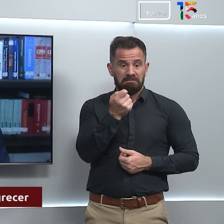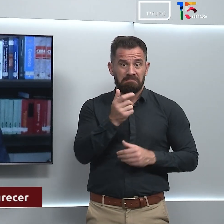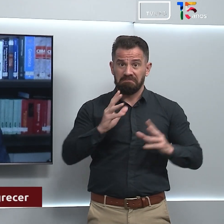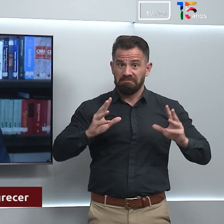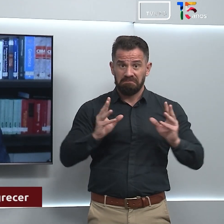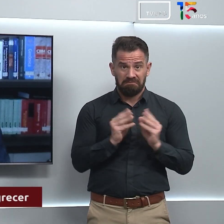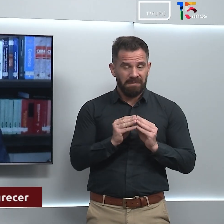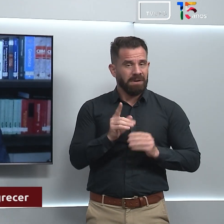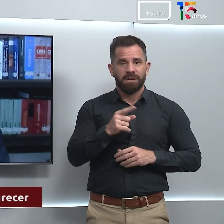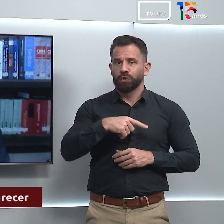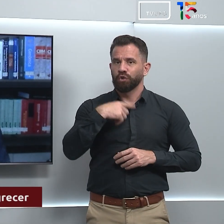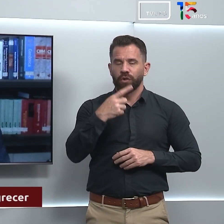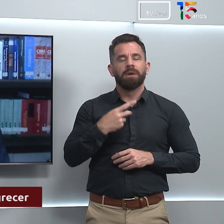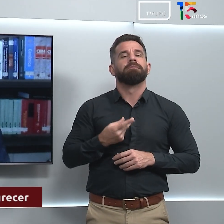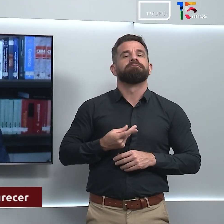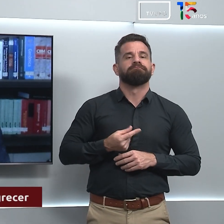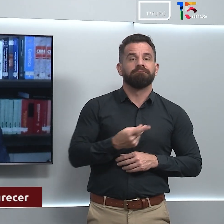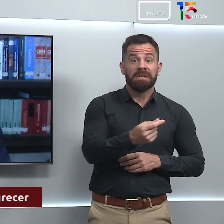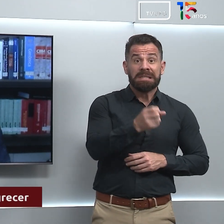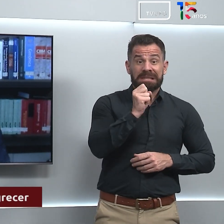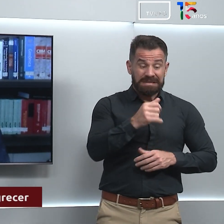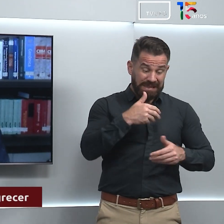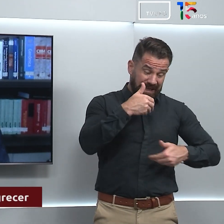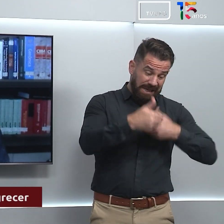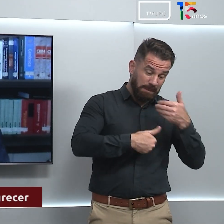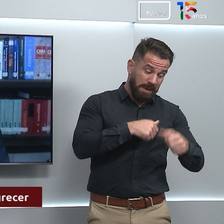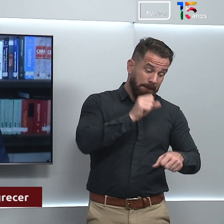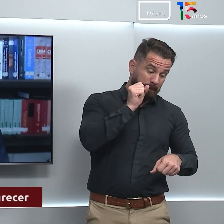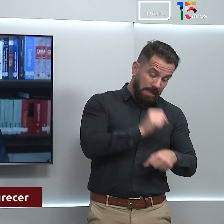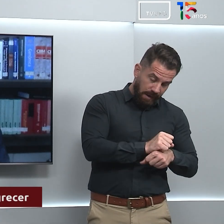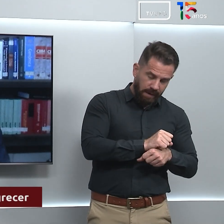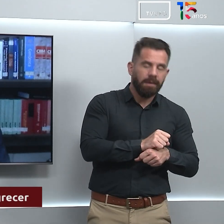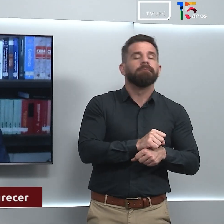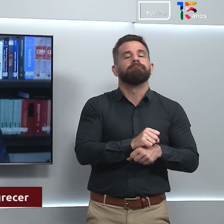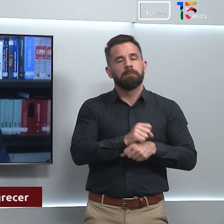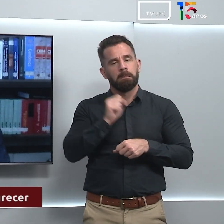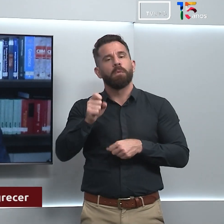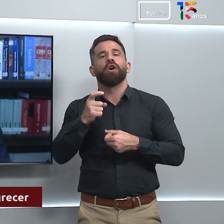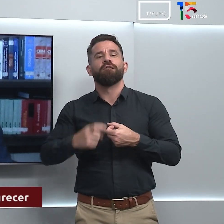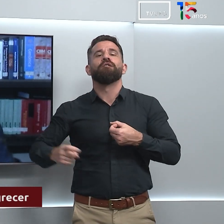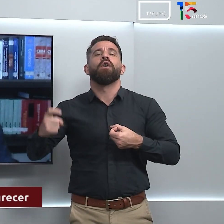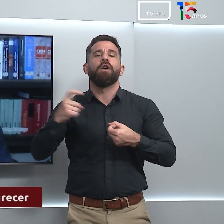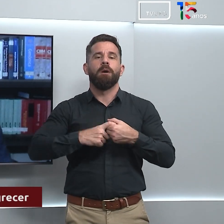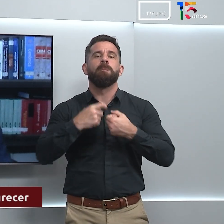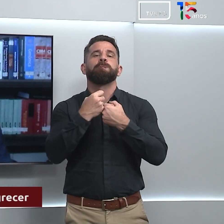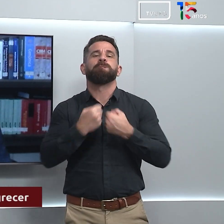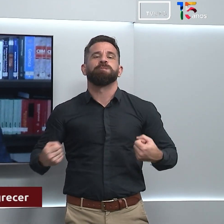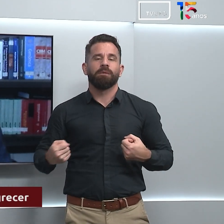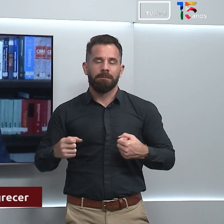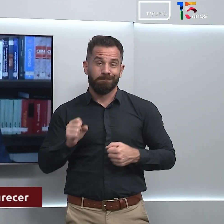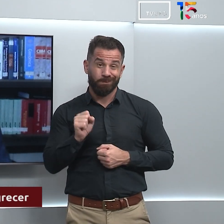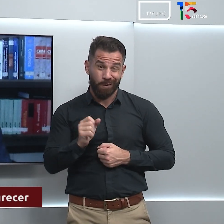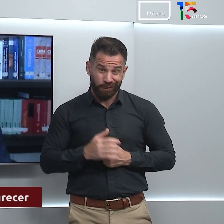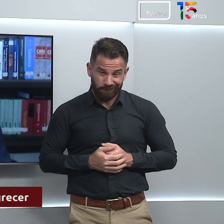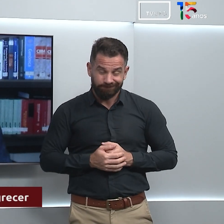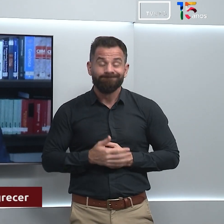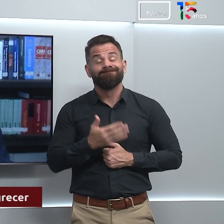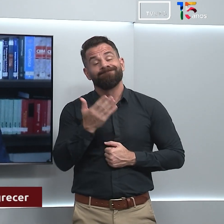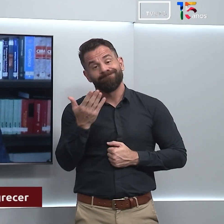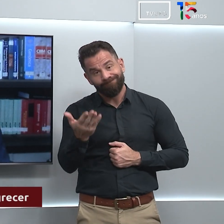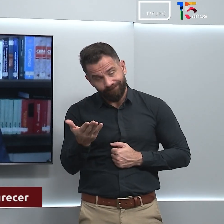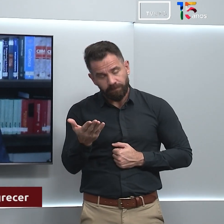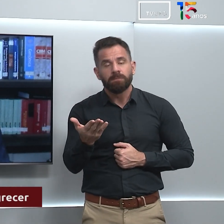a doença tende a recrudescer, tende a voltar. Então, não há dúvida de que